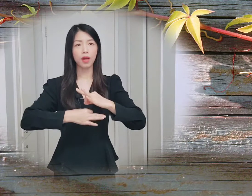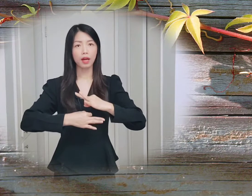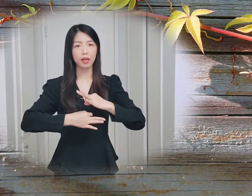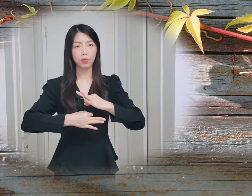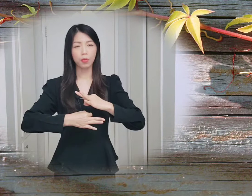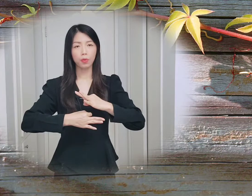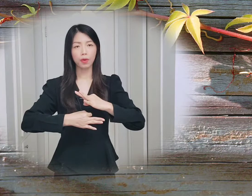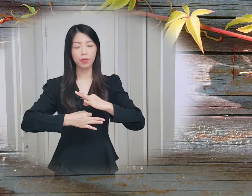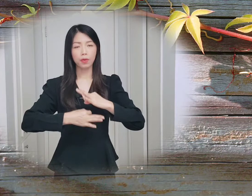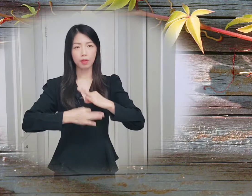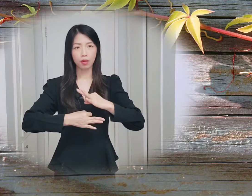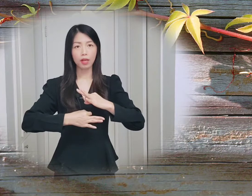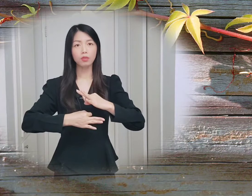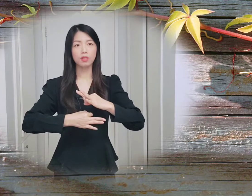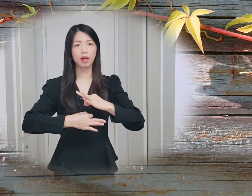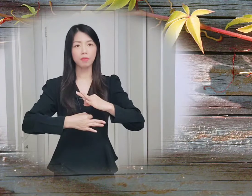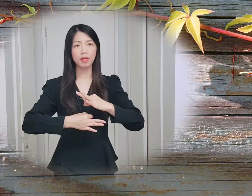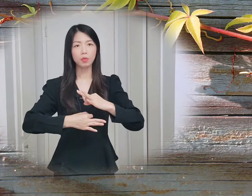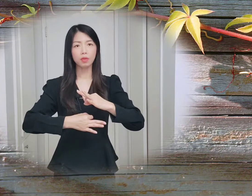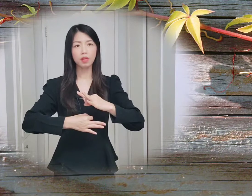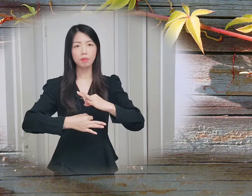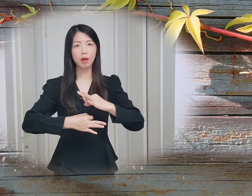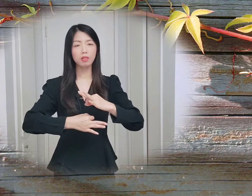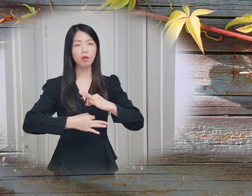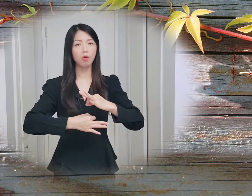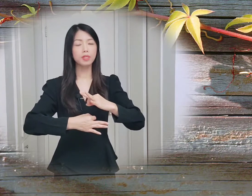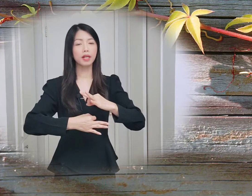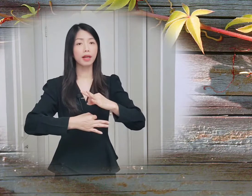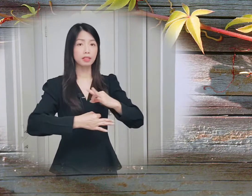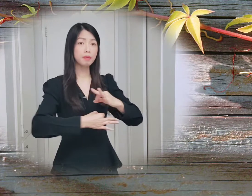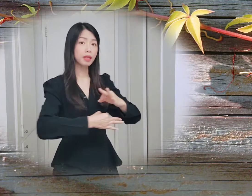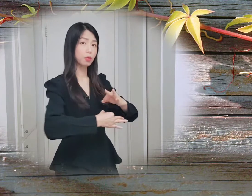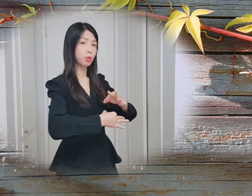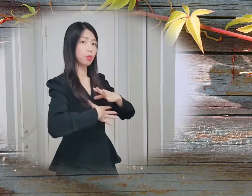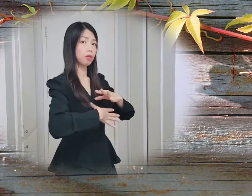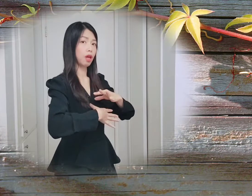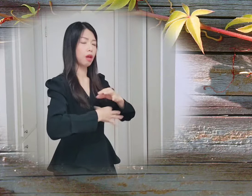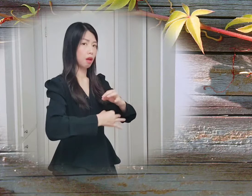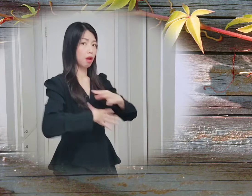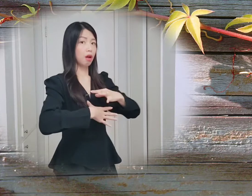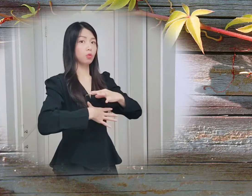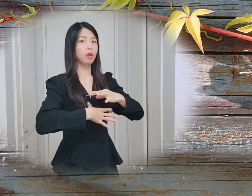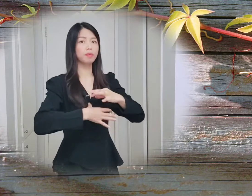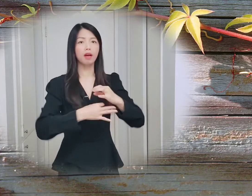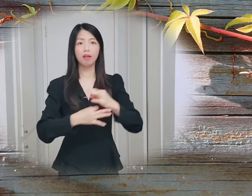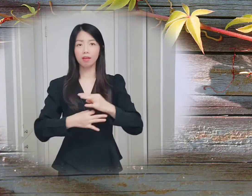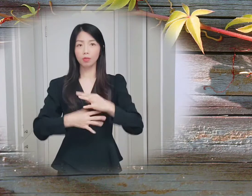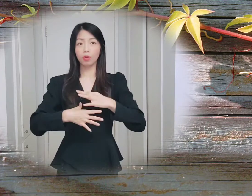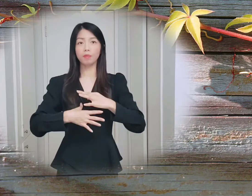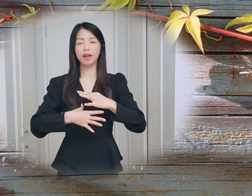두셔서 위아래로 이렇게 두신 다음에 손을 펴서 엄지가 가슴에 닿도록 이렇게